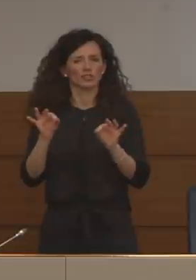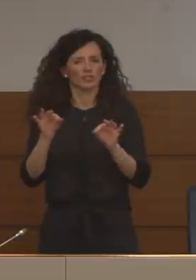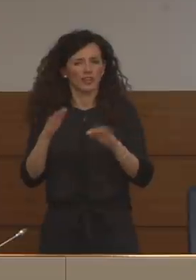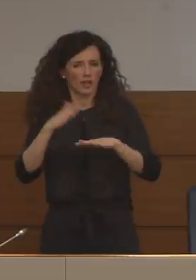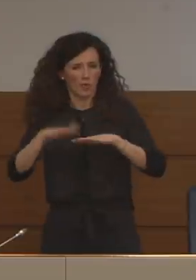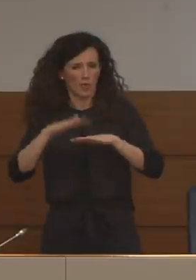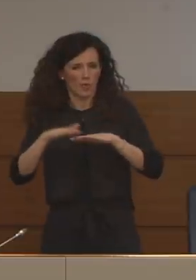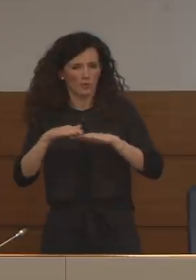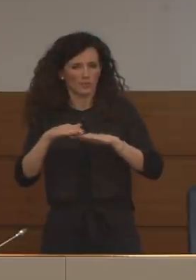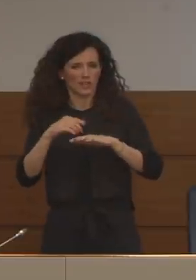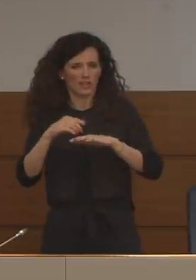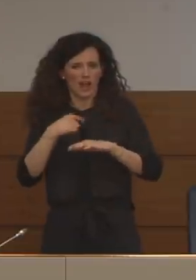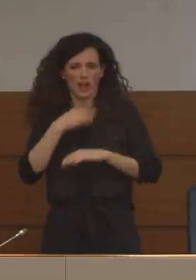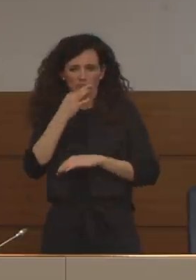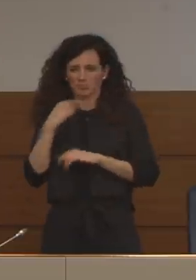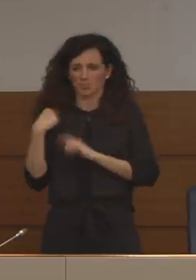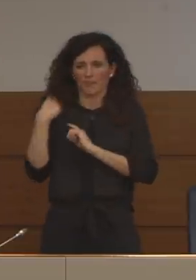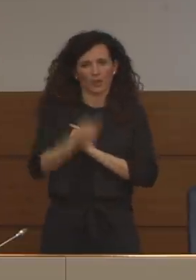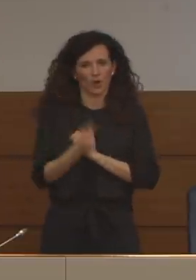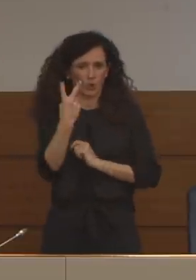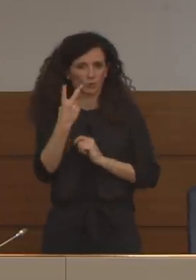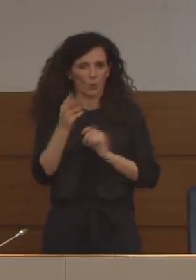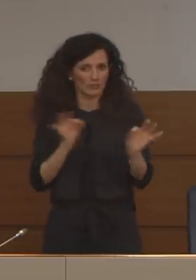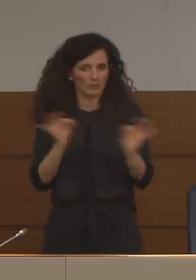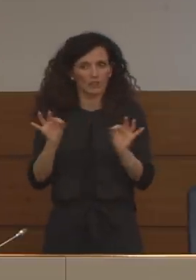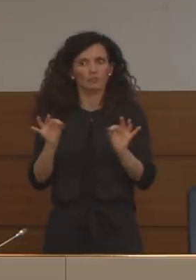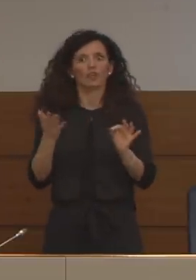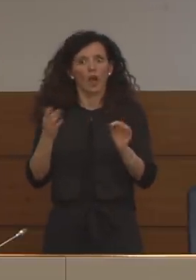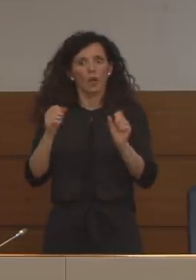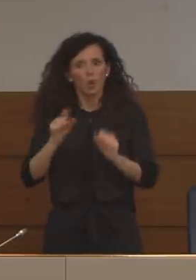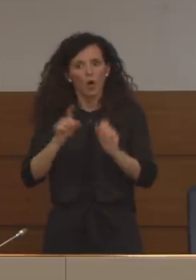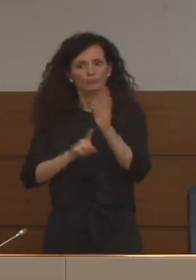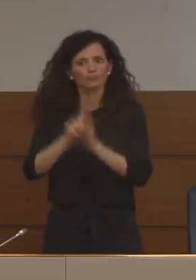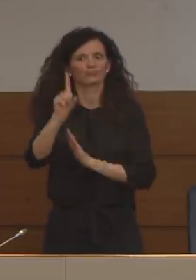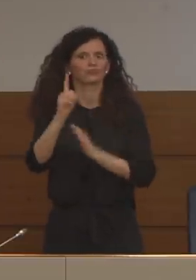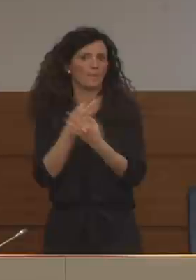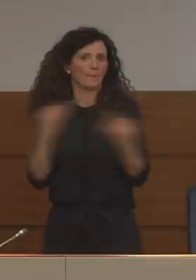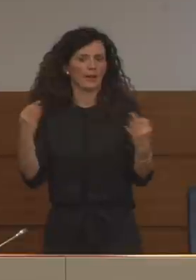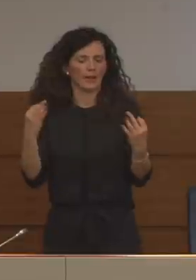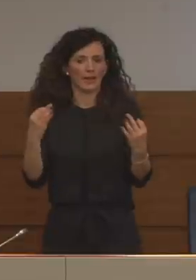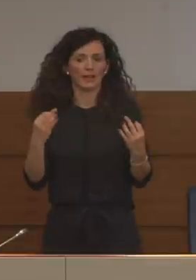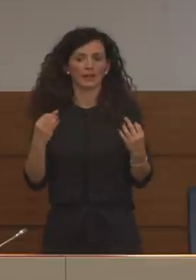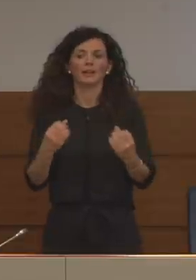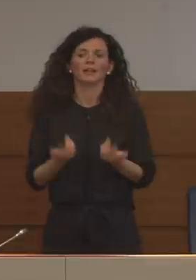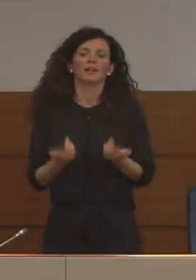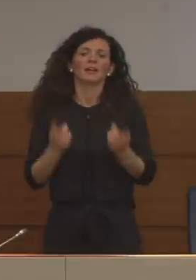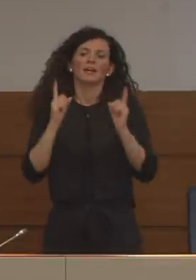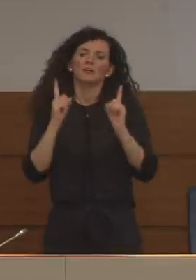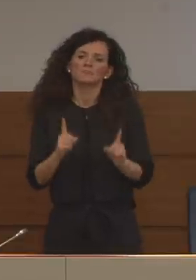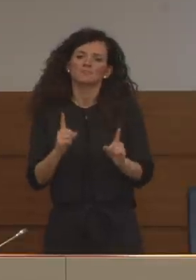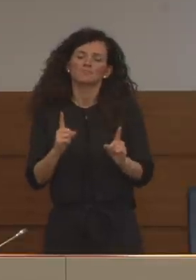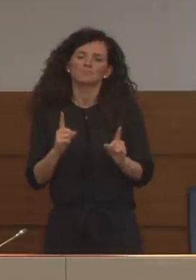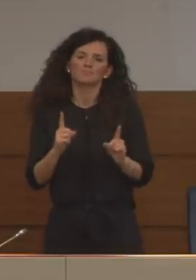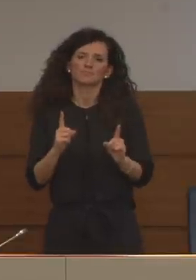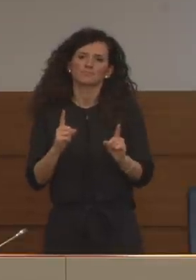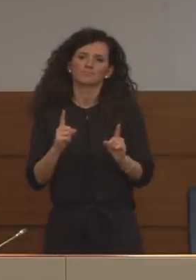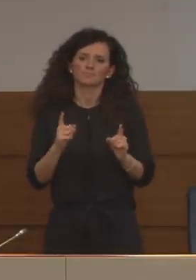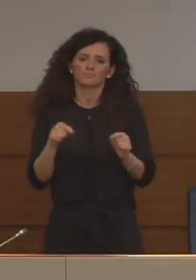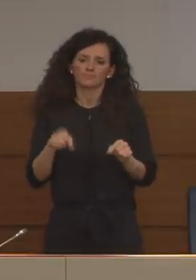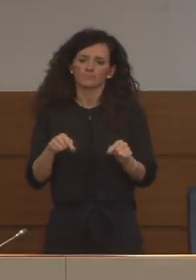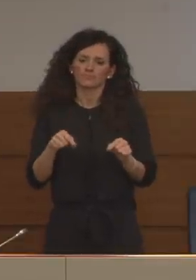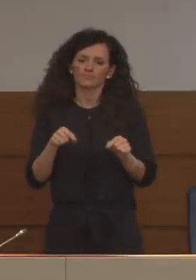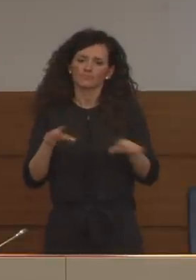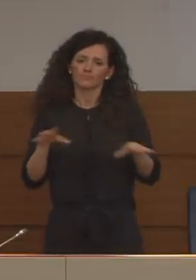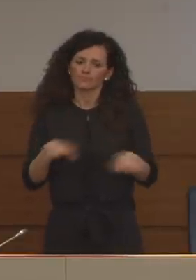menzione questo è il tempo del massimo rigore questo è il tempo